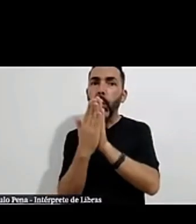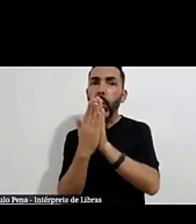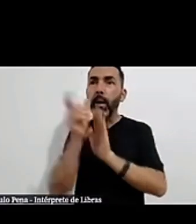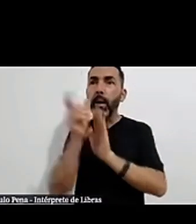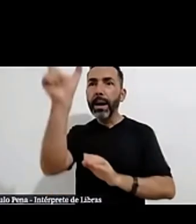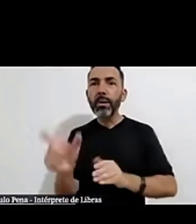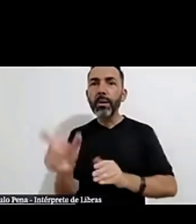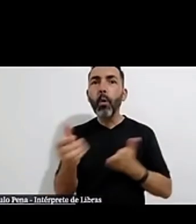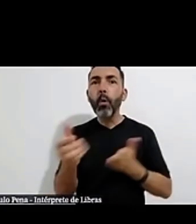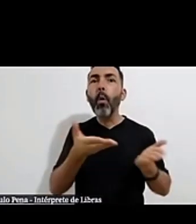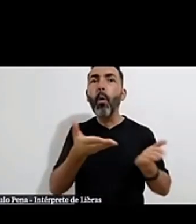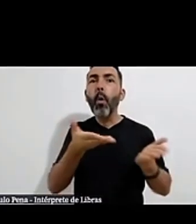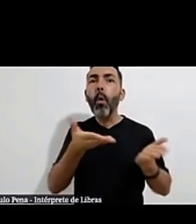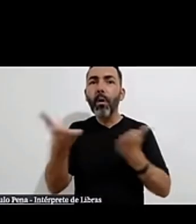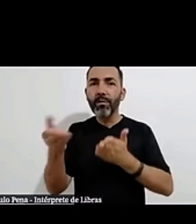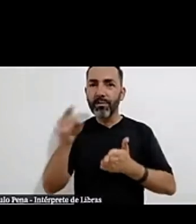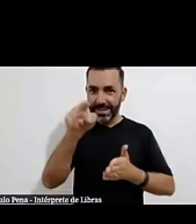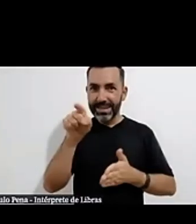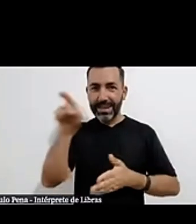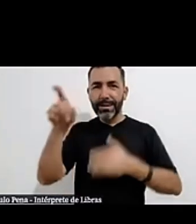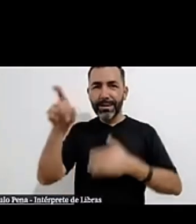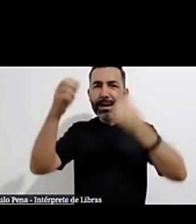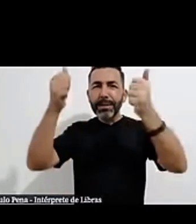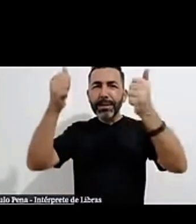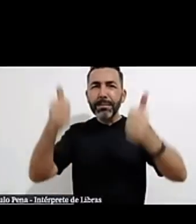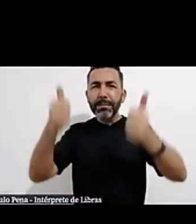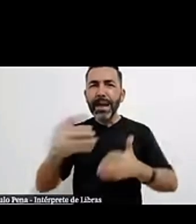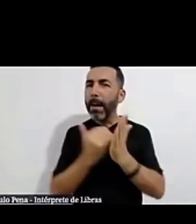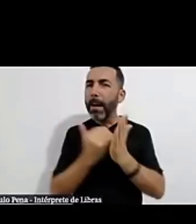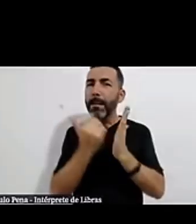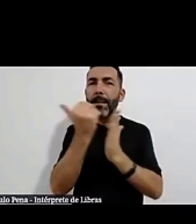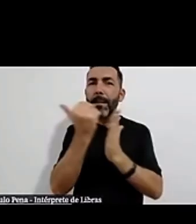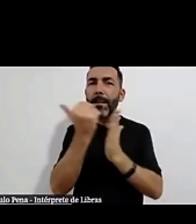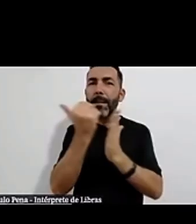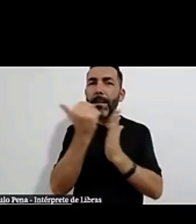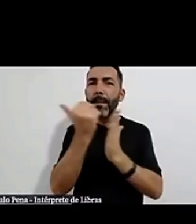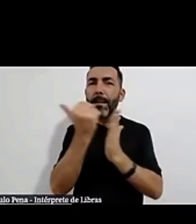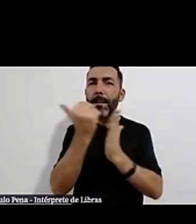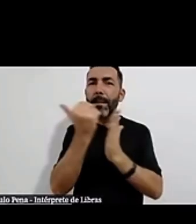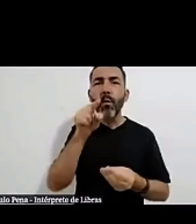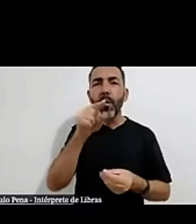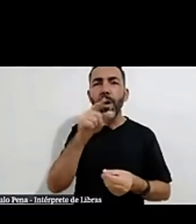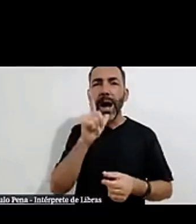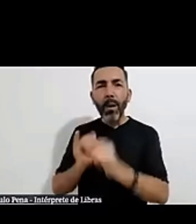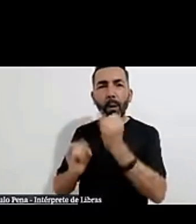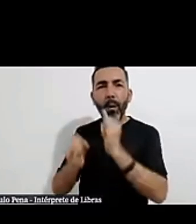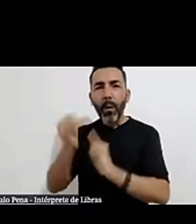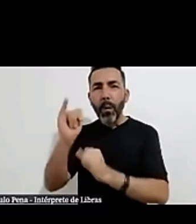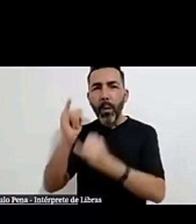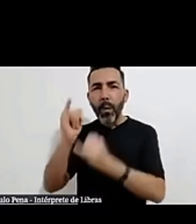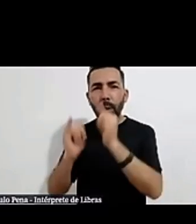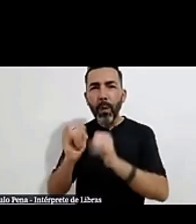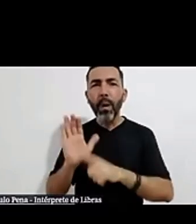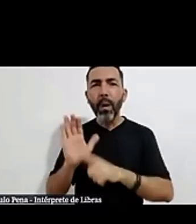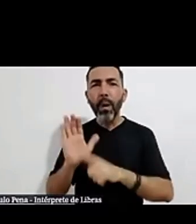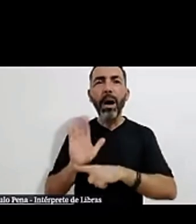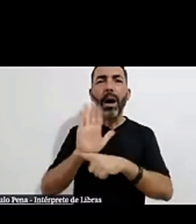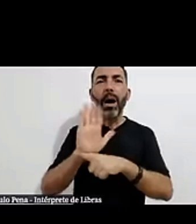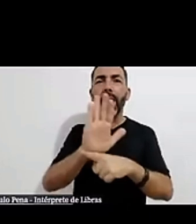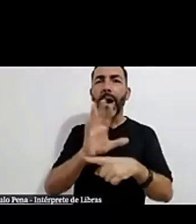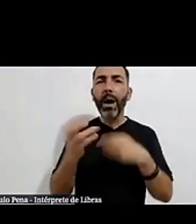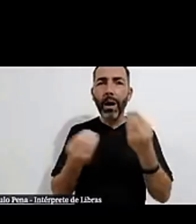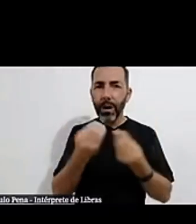sabedoria o uso da água tratada magneticamente para você restaurar a sua arritmia, reduzir o